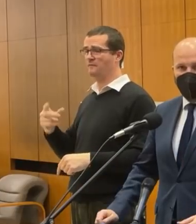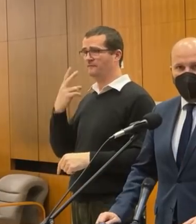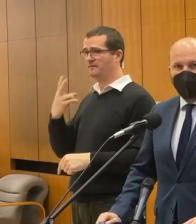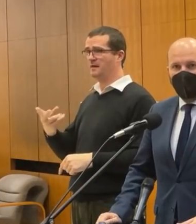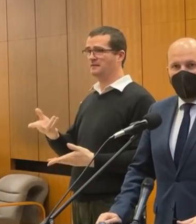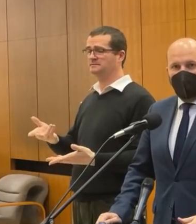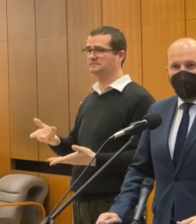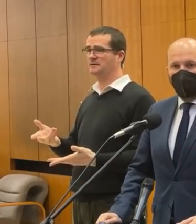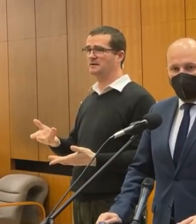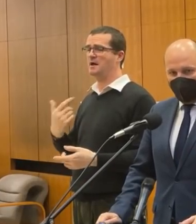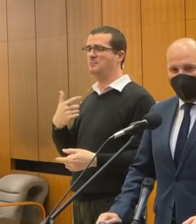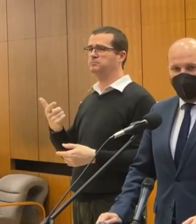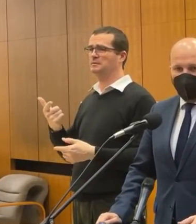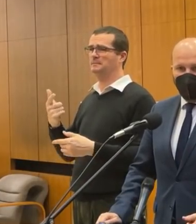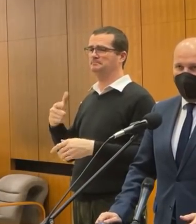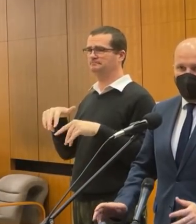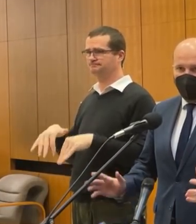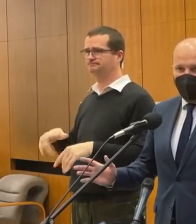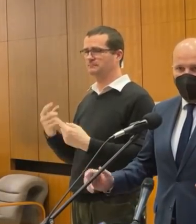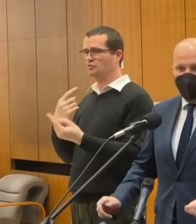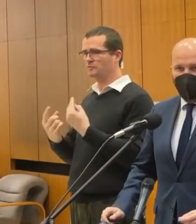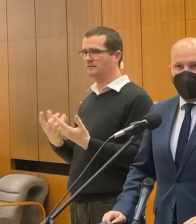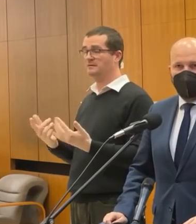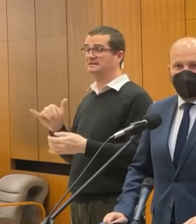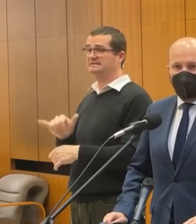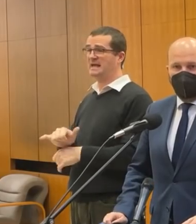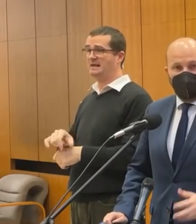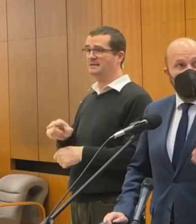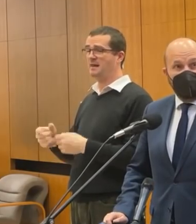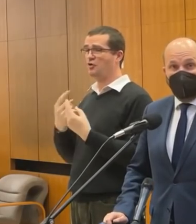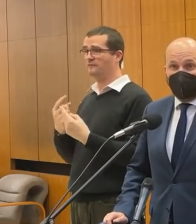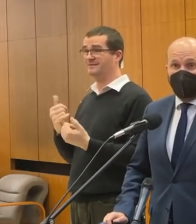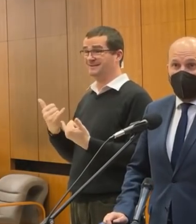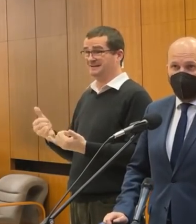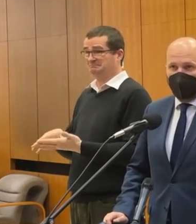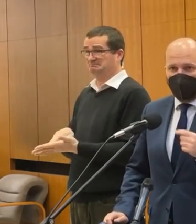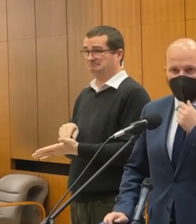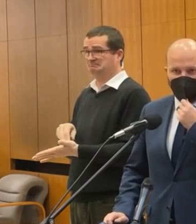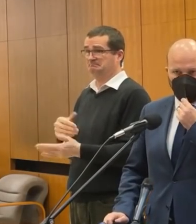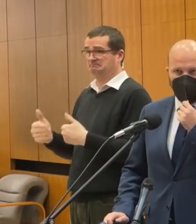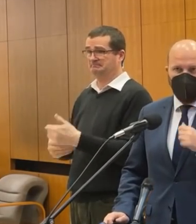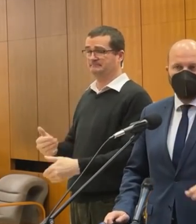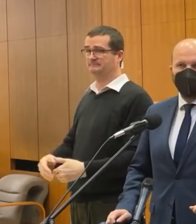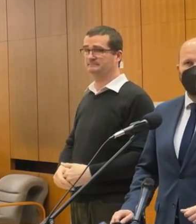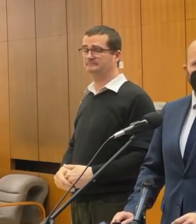videli, predpokladám, aby jednoducho bol prítomný pri tom rokovaní, ale zatiaľ to rokovanie len teraz začína, ak už vôbec začalo.